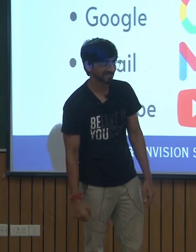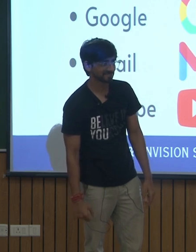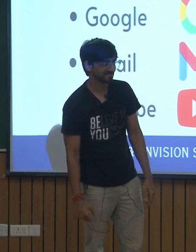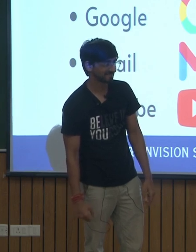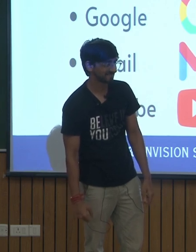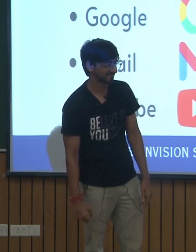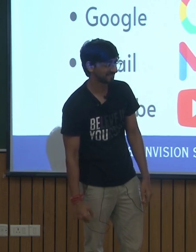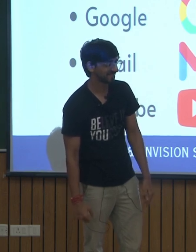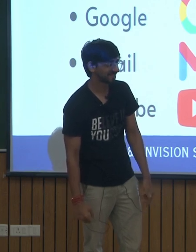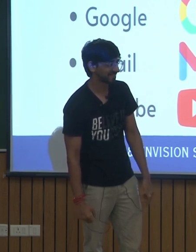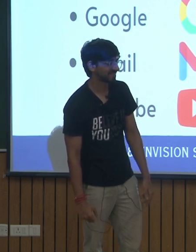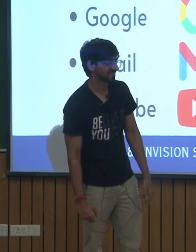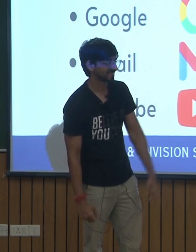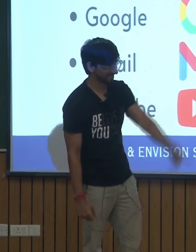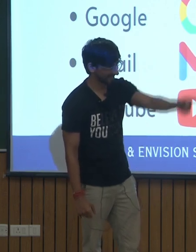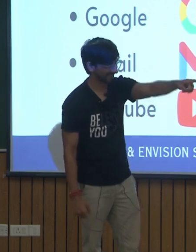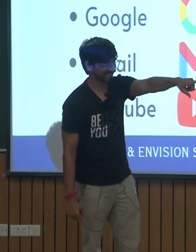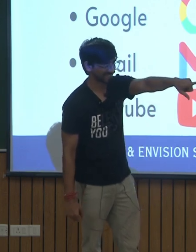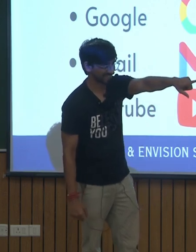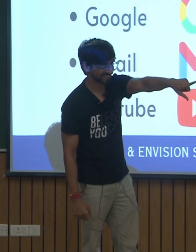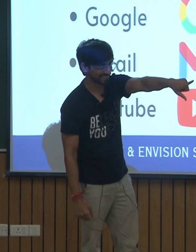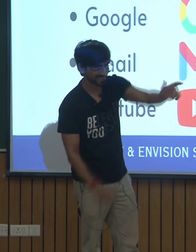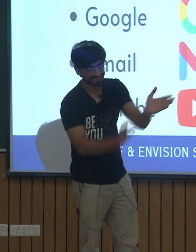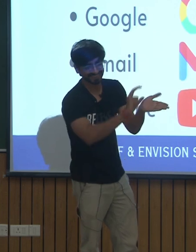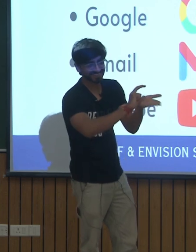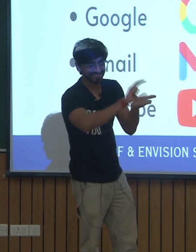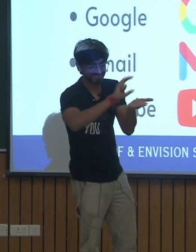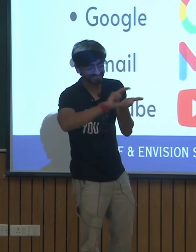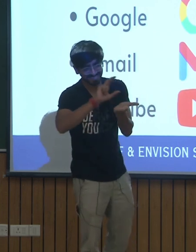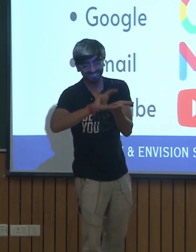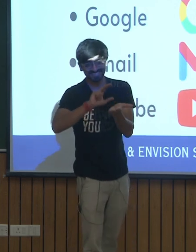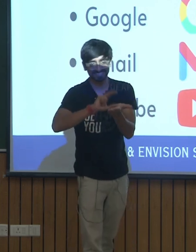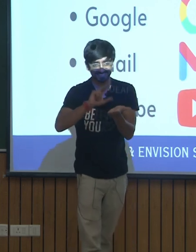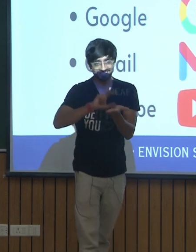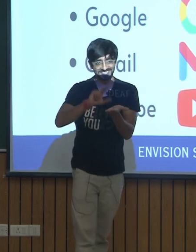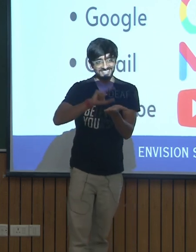इंस्टाग्राम करेक्ट.